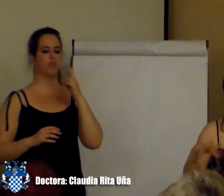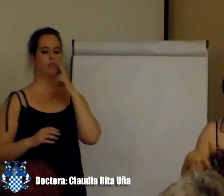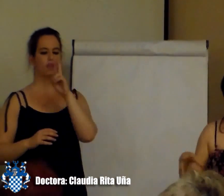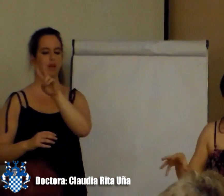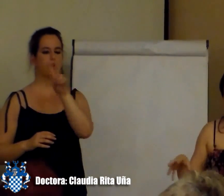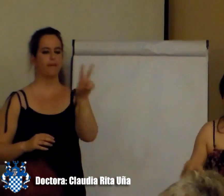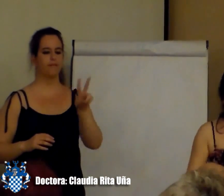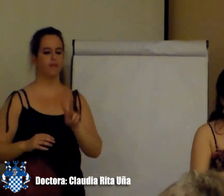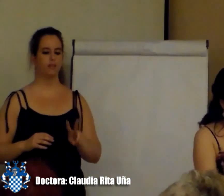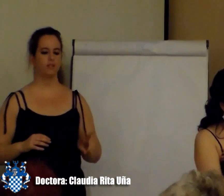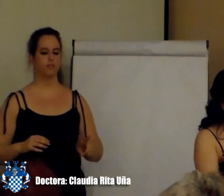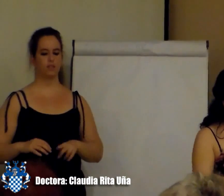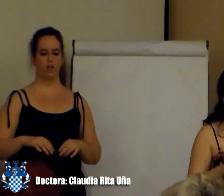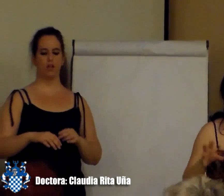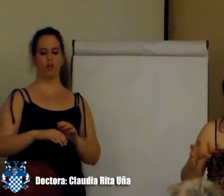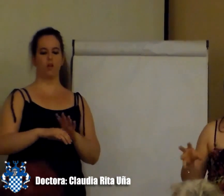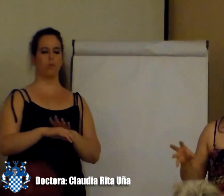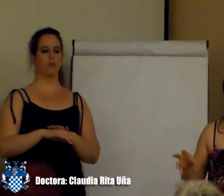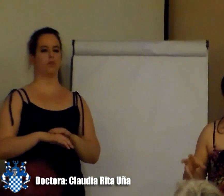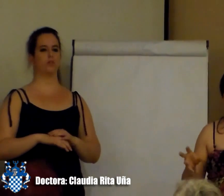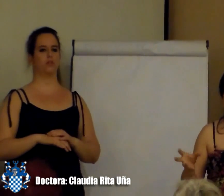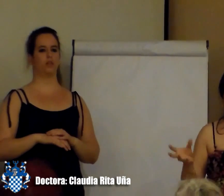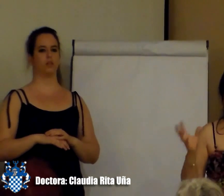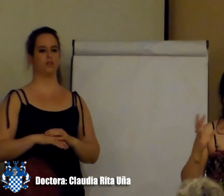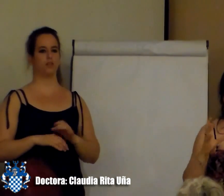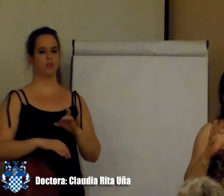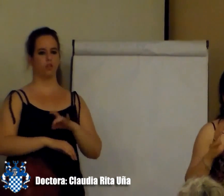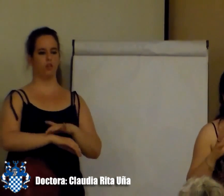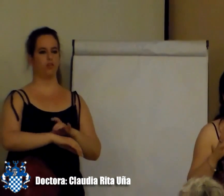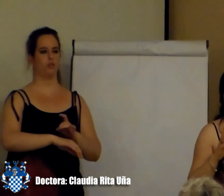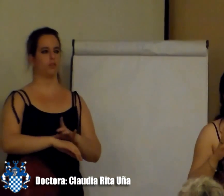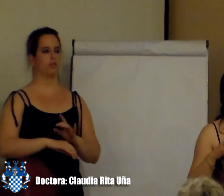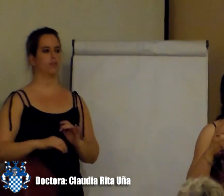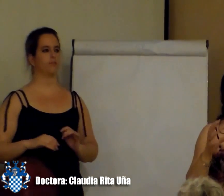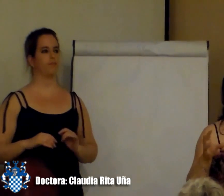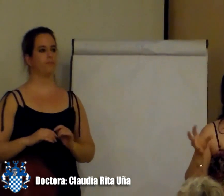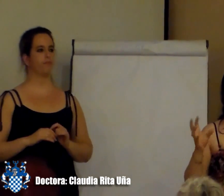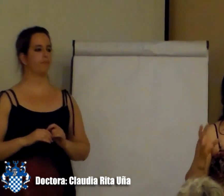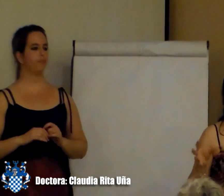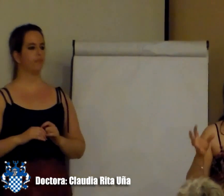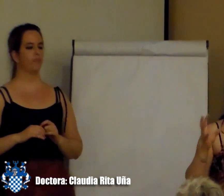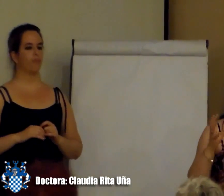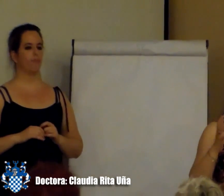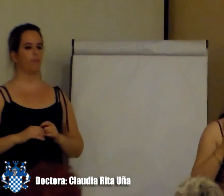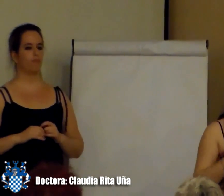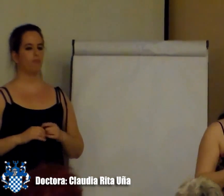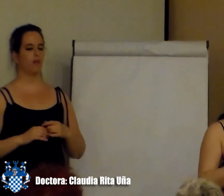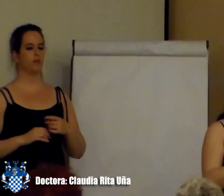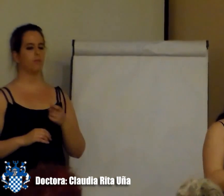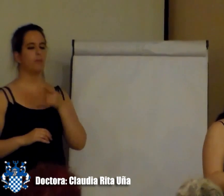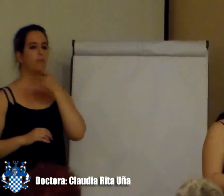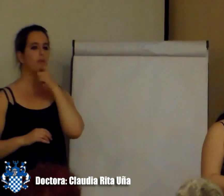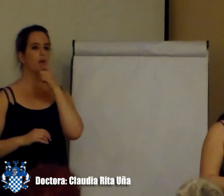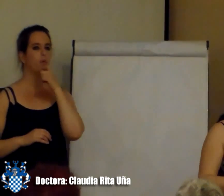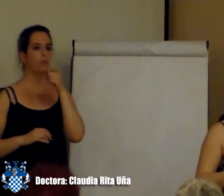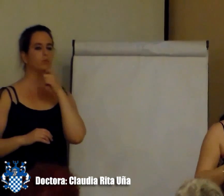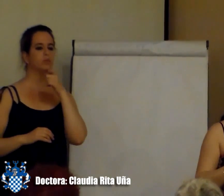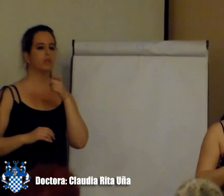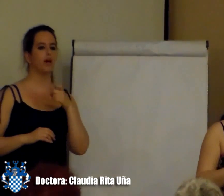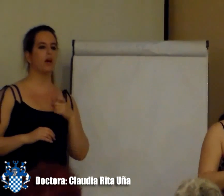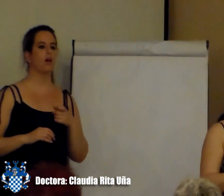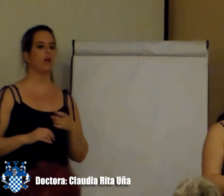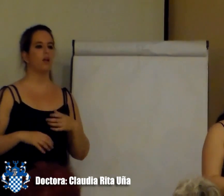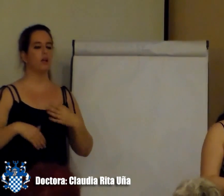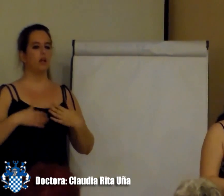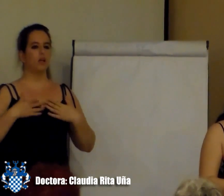dolorosas, que después les voy a mostrar una foto, espero que la lleguen a visualizar. Además les pregunta la gravedad de la